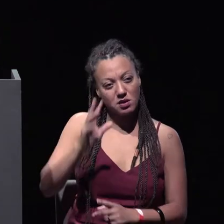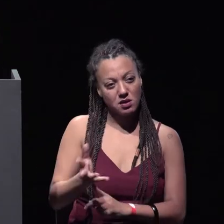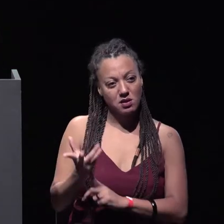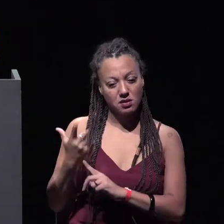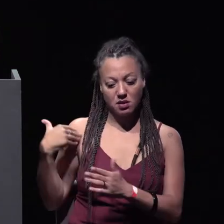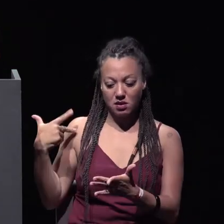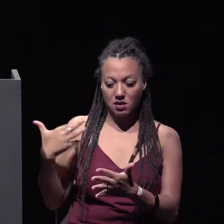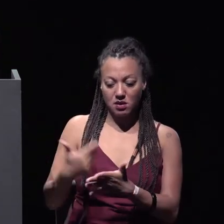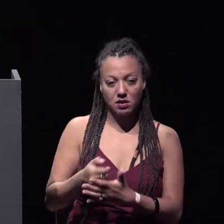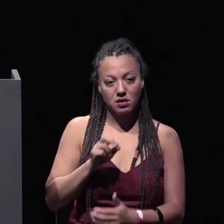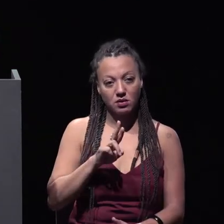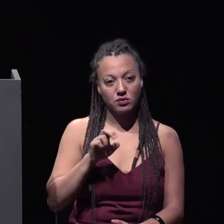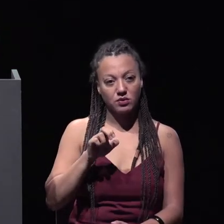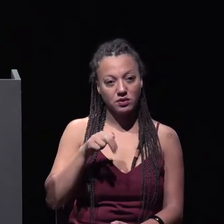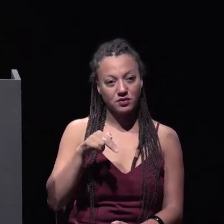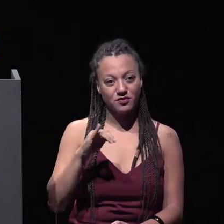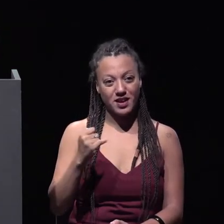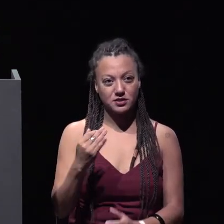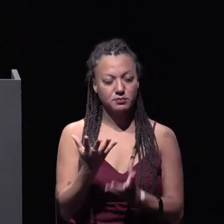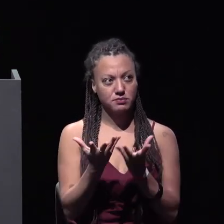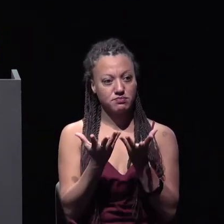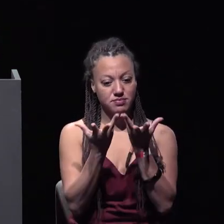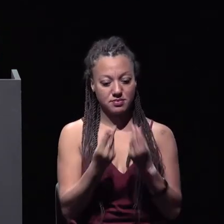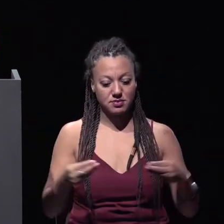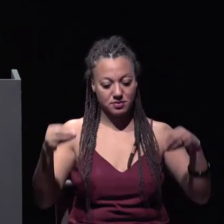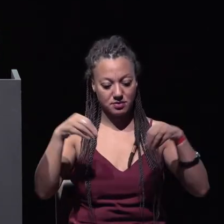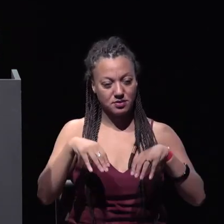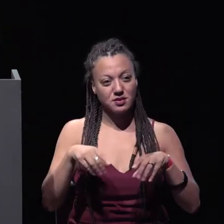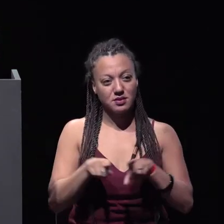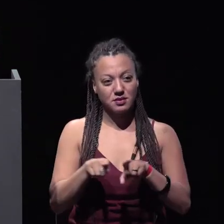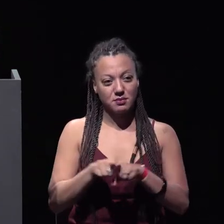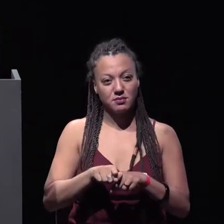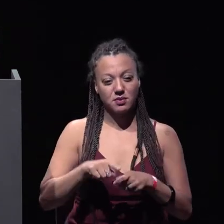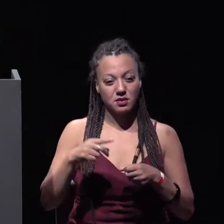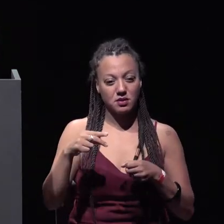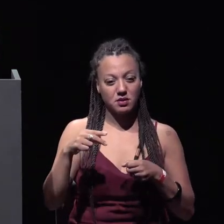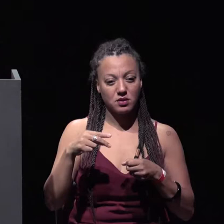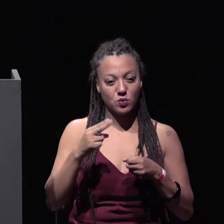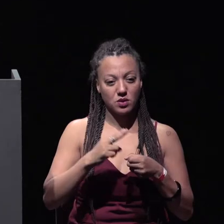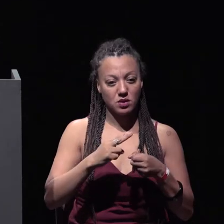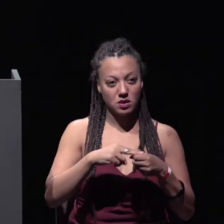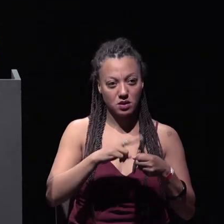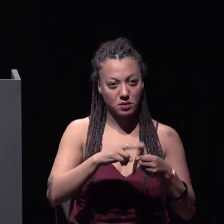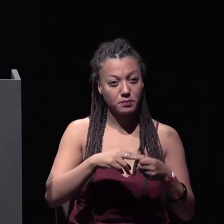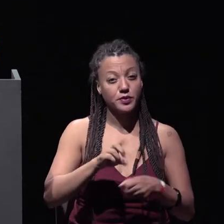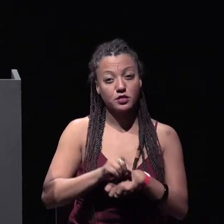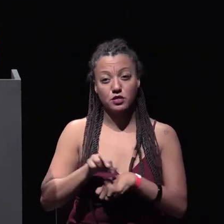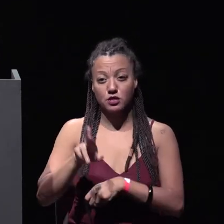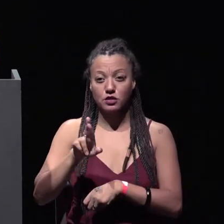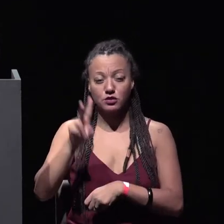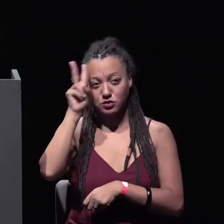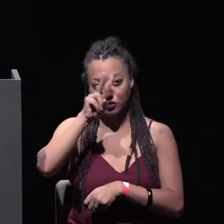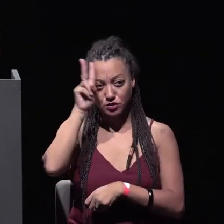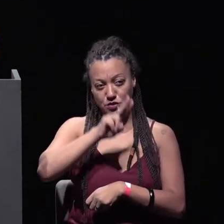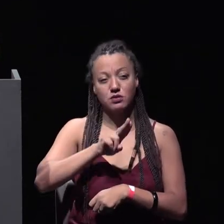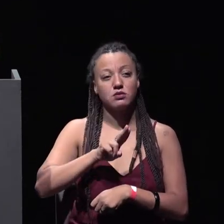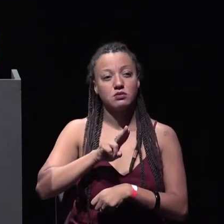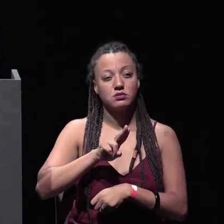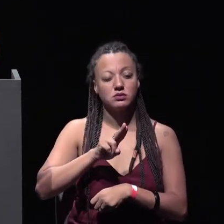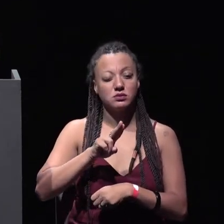da unifesp mestre em história da arte pela unicamp e doutor em história pela unicamp